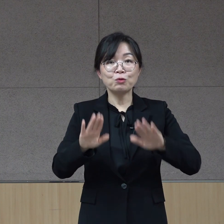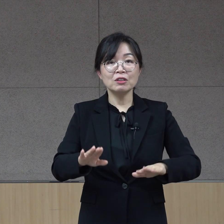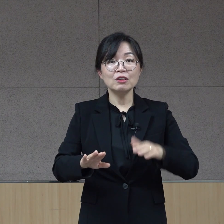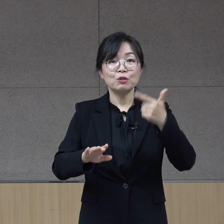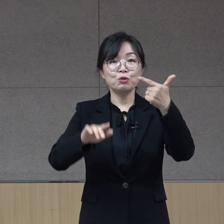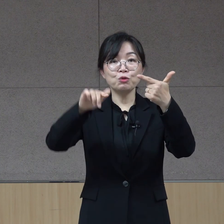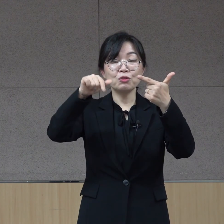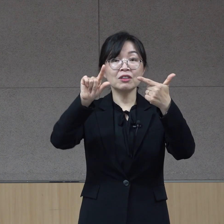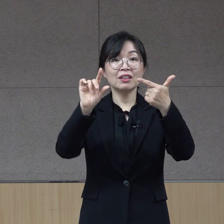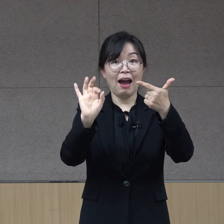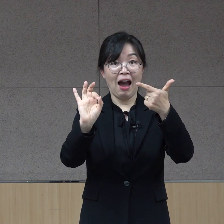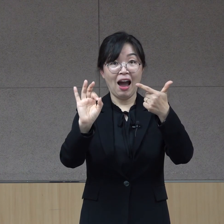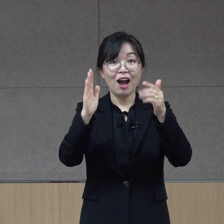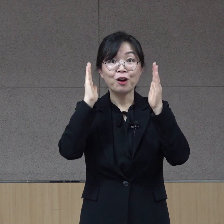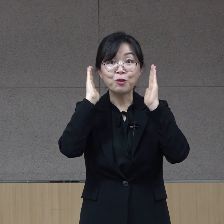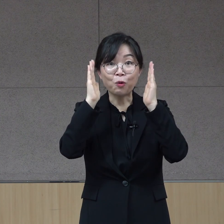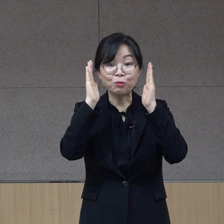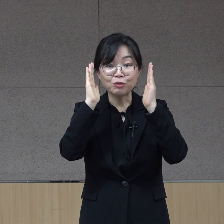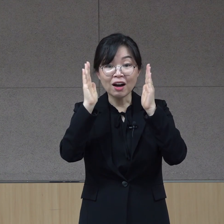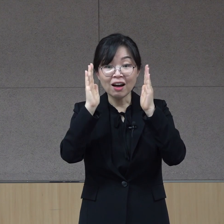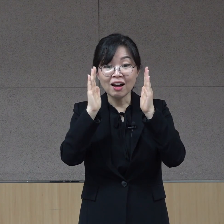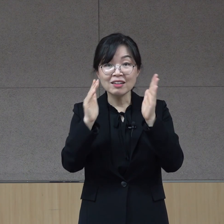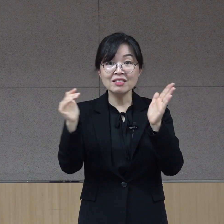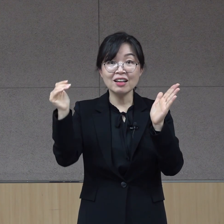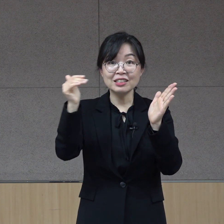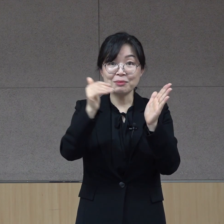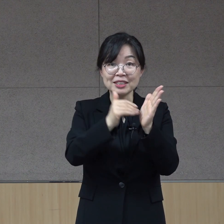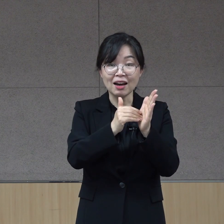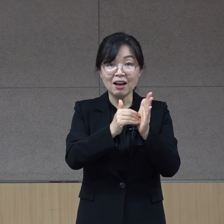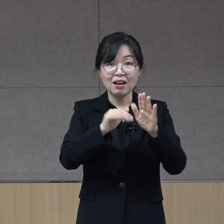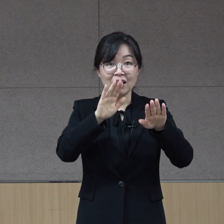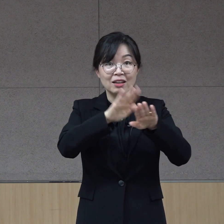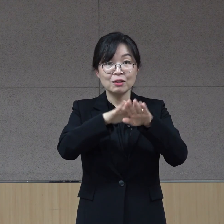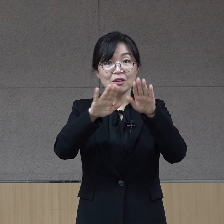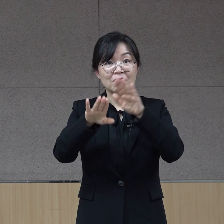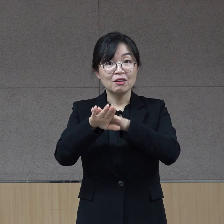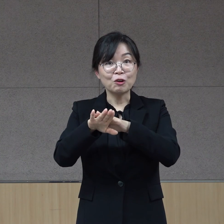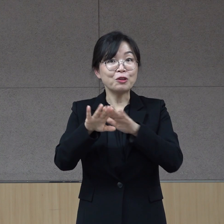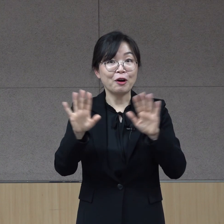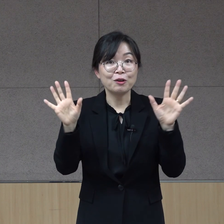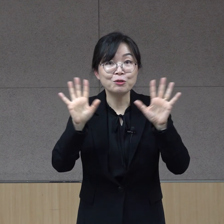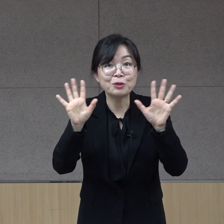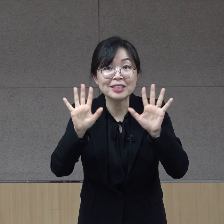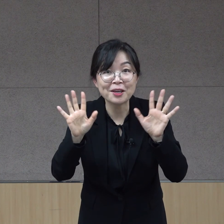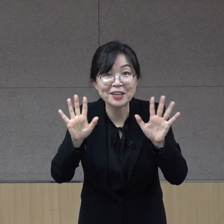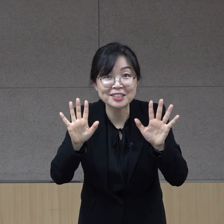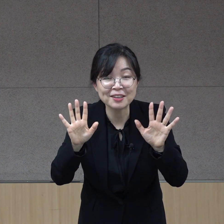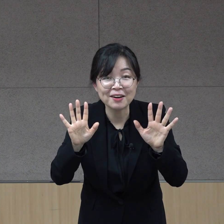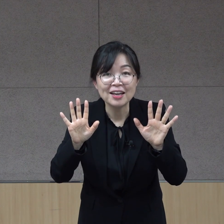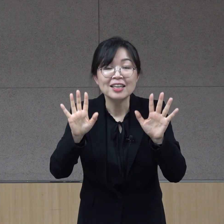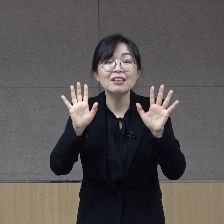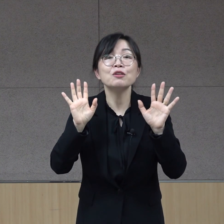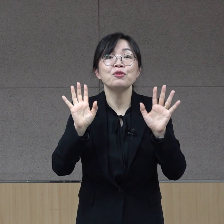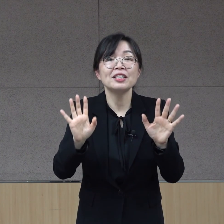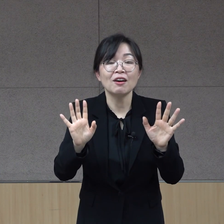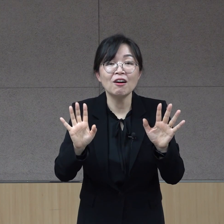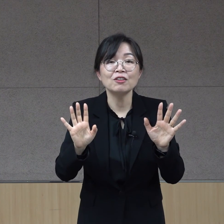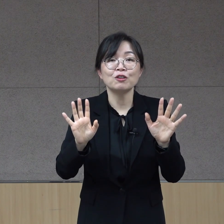오늘 6강 공부가 끝났습니다. 어때요? 두 손 다 사용했죠? 이걸 위해서